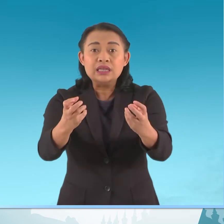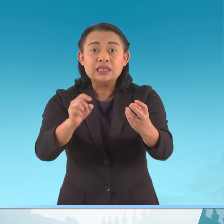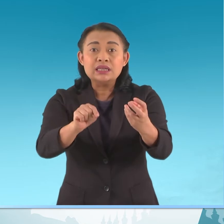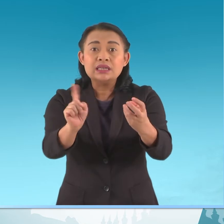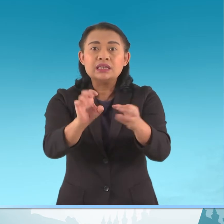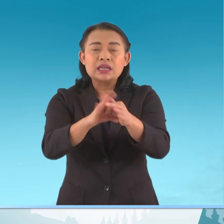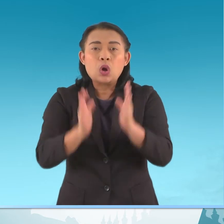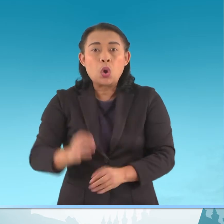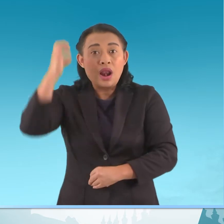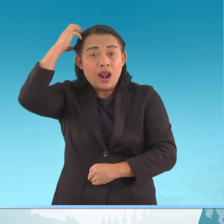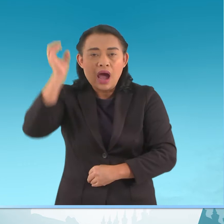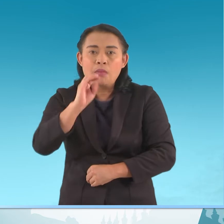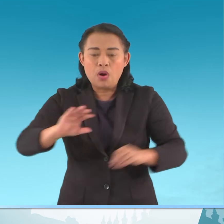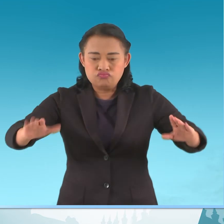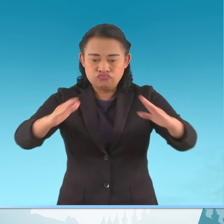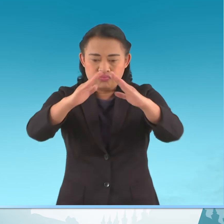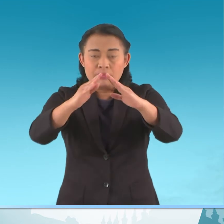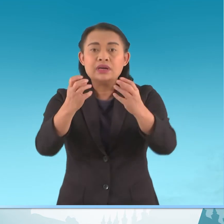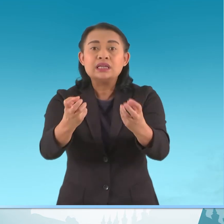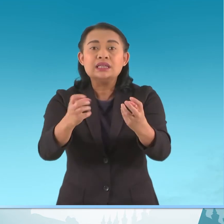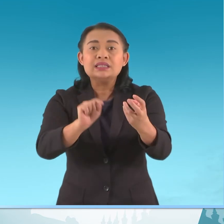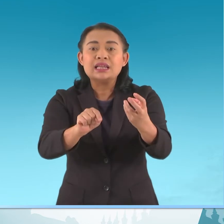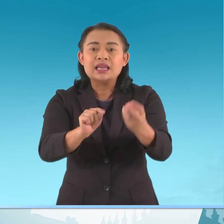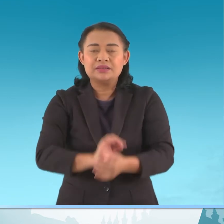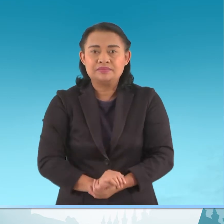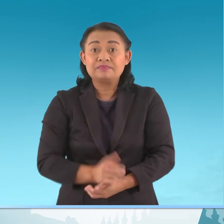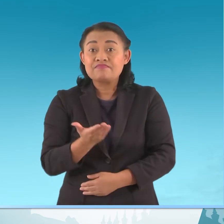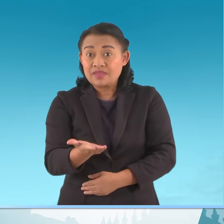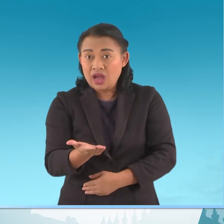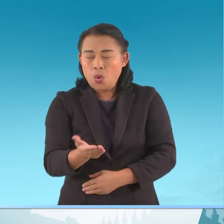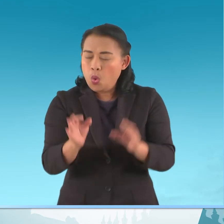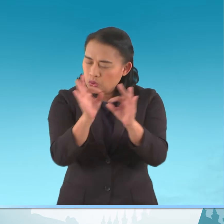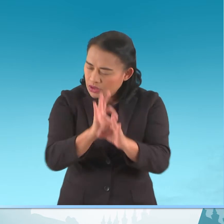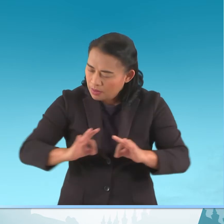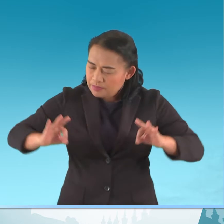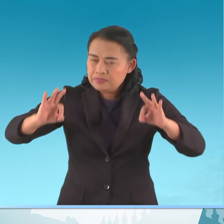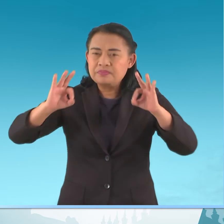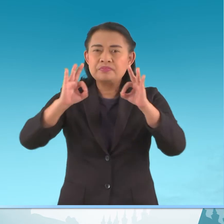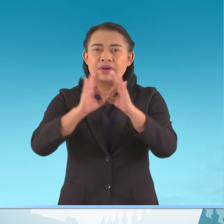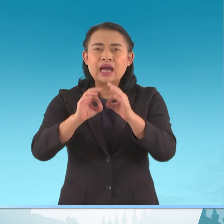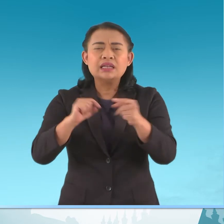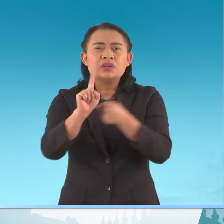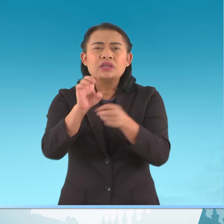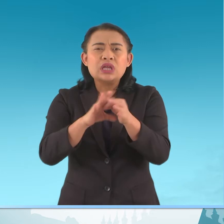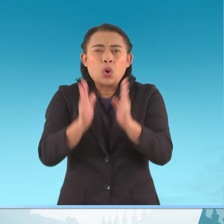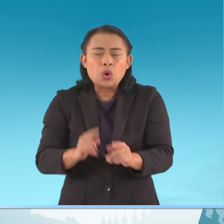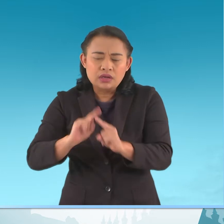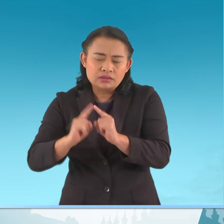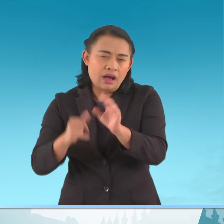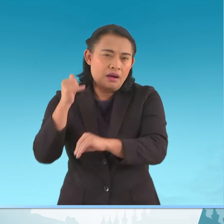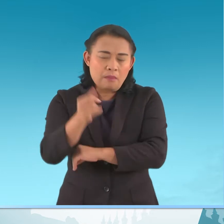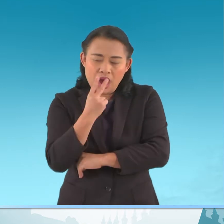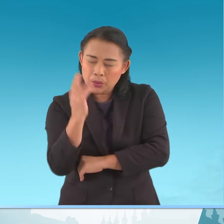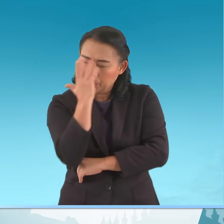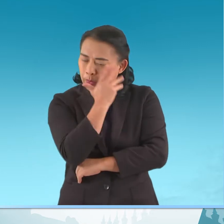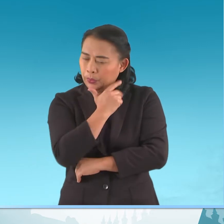เรือนที่อยู่ที่ชาวลาวเรียกว่ารสาสเพื่อนกินนั่นเองนะครับนี่ถือว่าเป็นอันซีนของสะหวันนะเขตที่น้อยคนลับที่